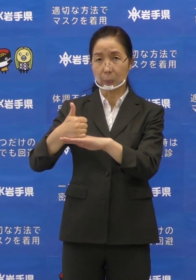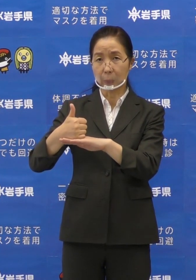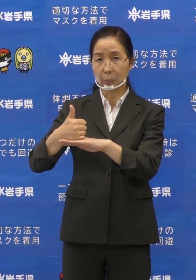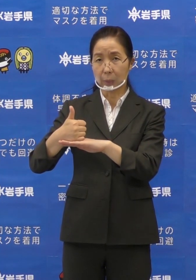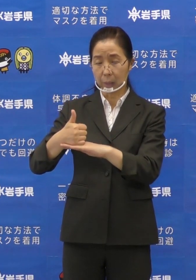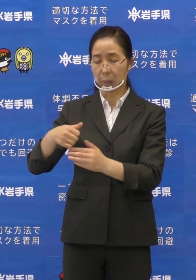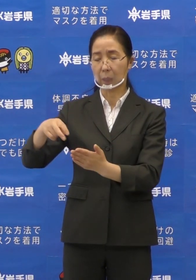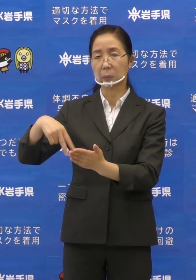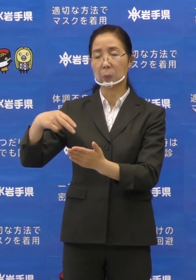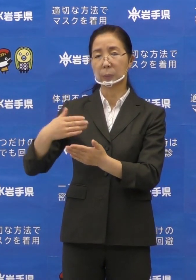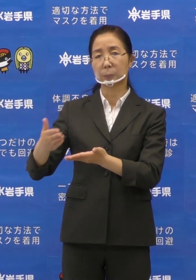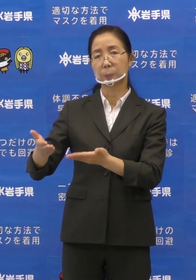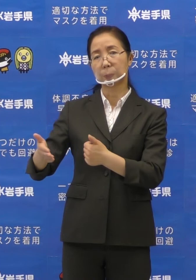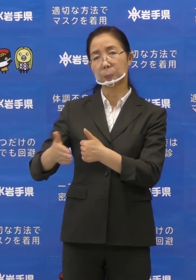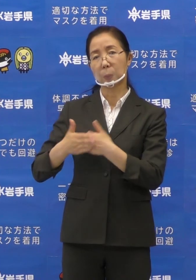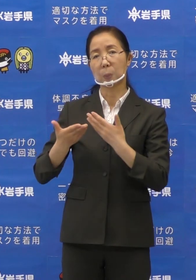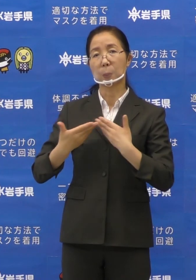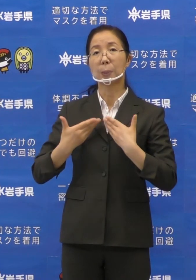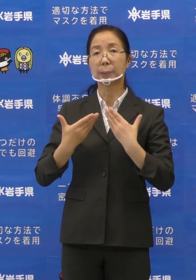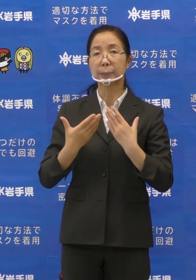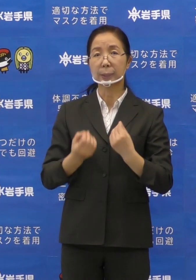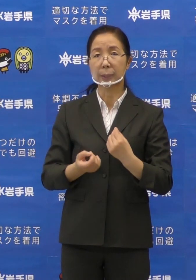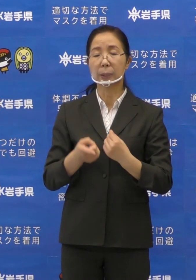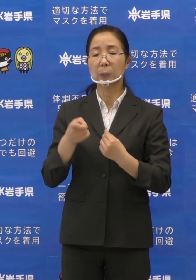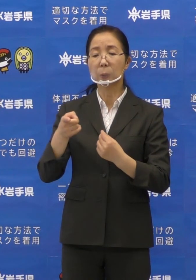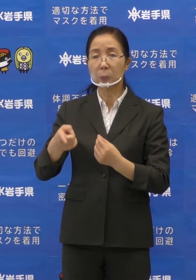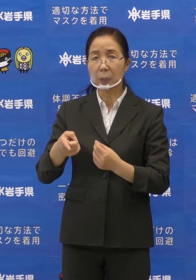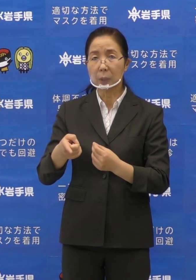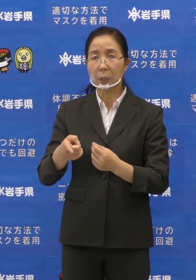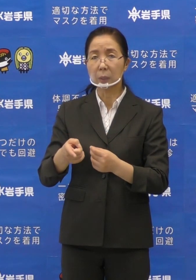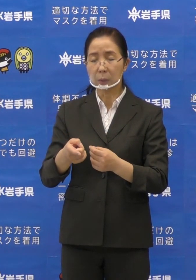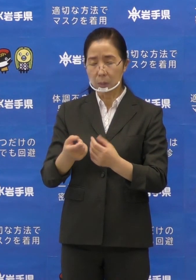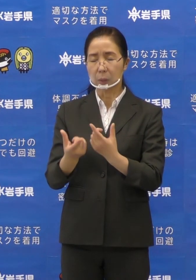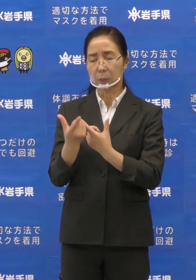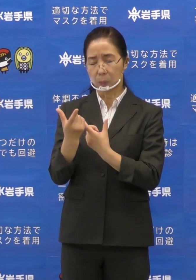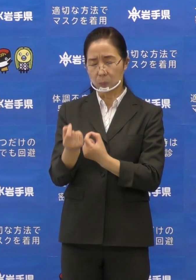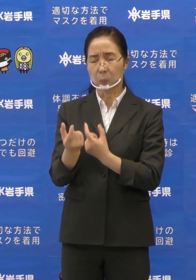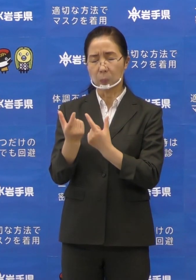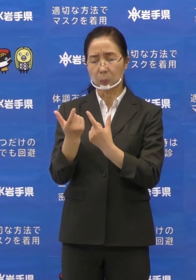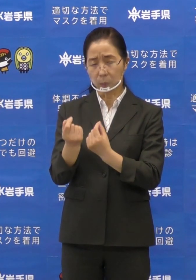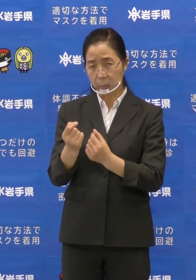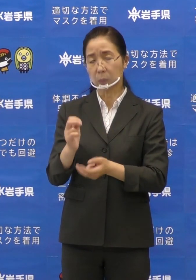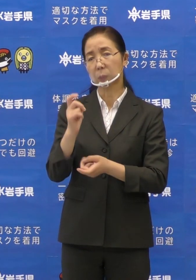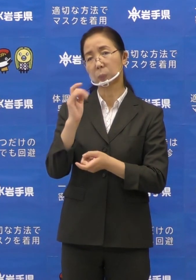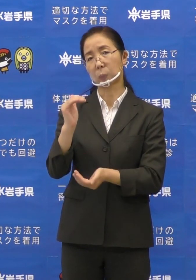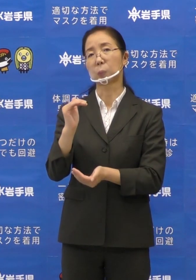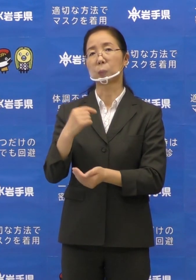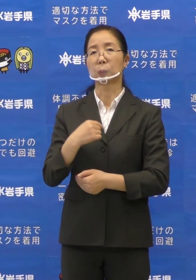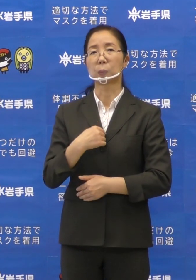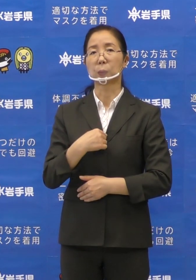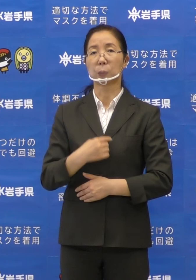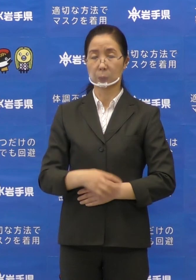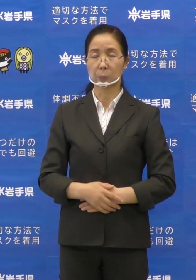、それに尽きるところがあるんですけれども、